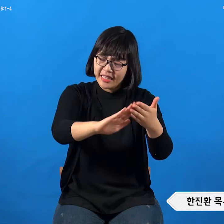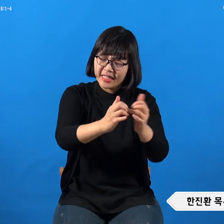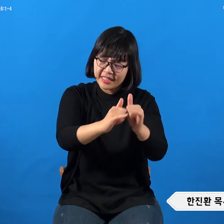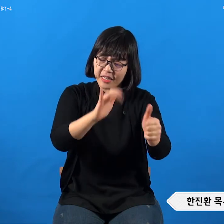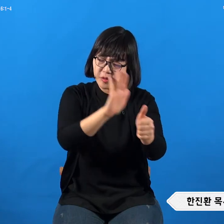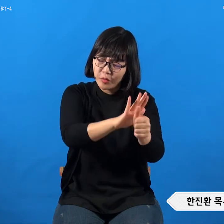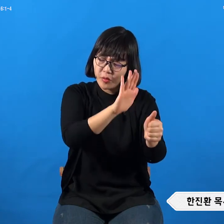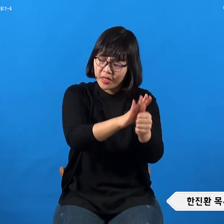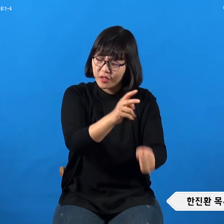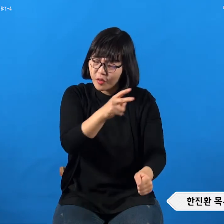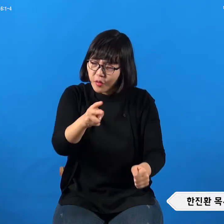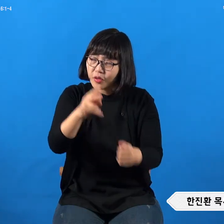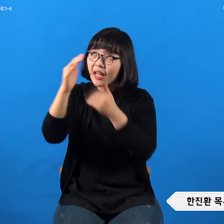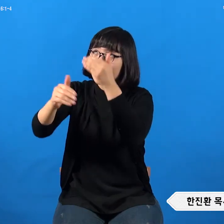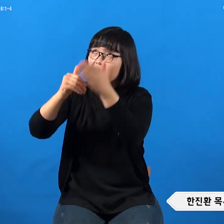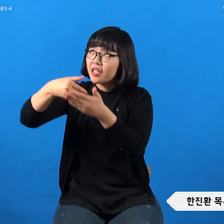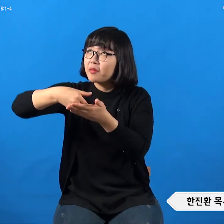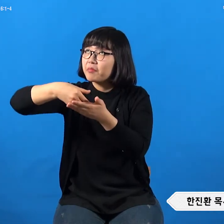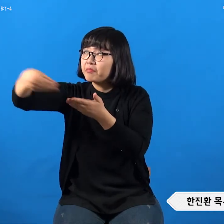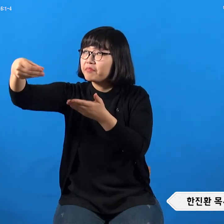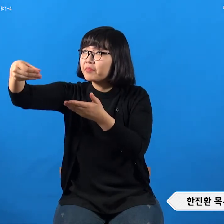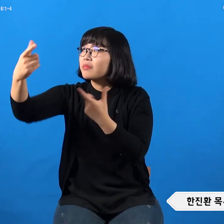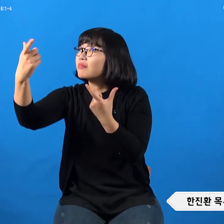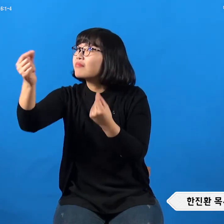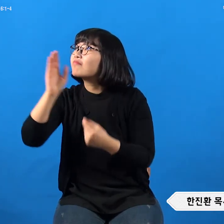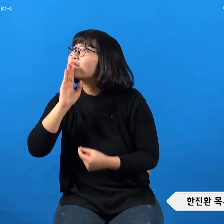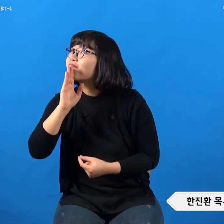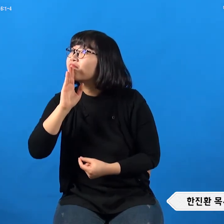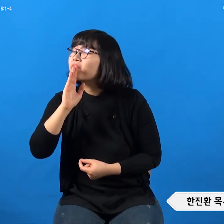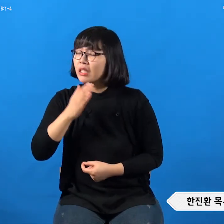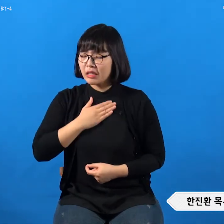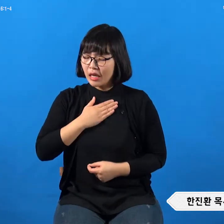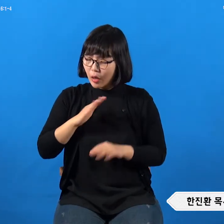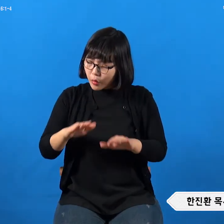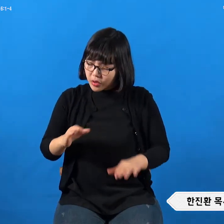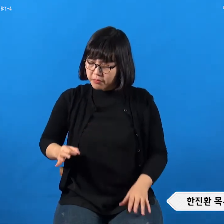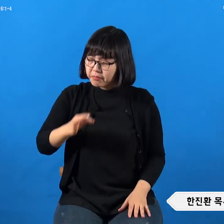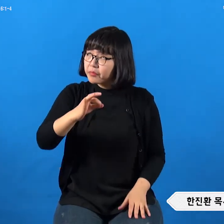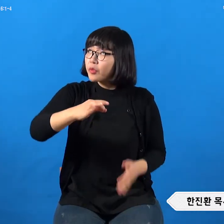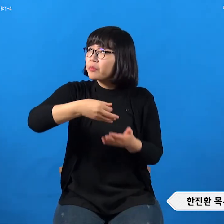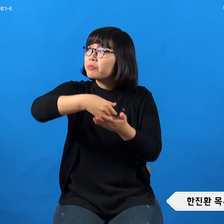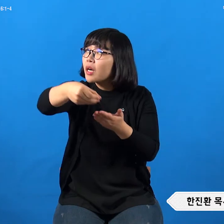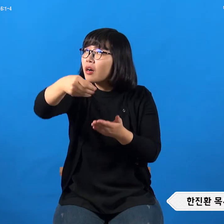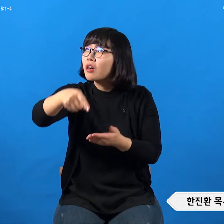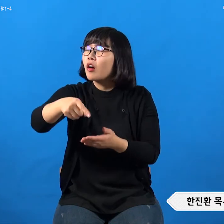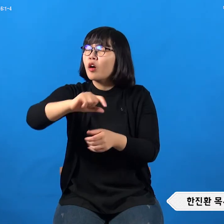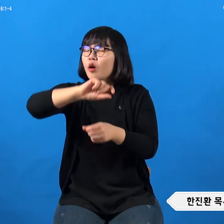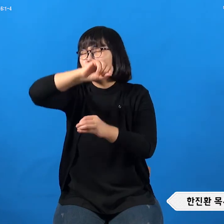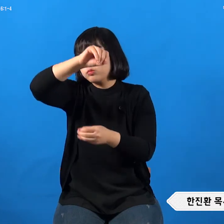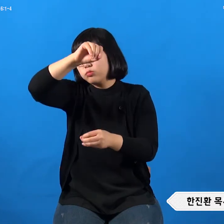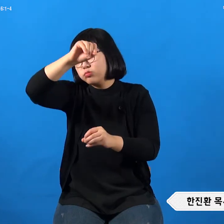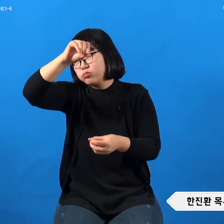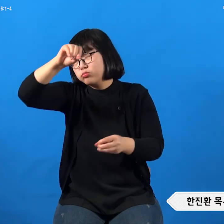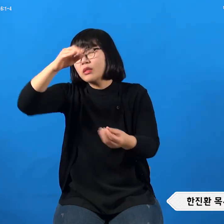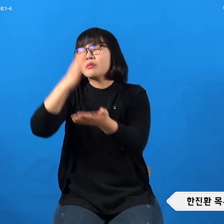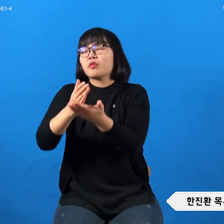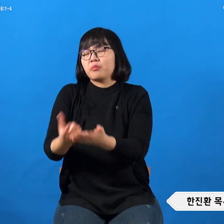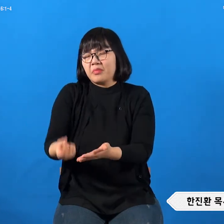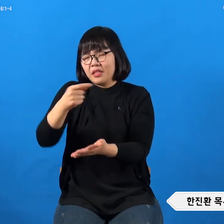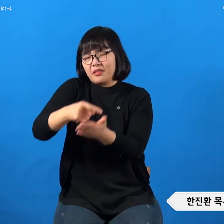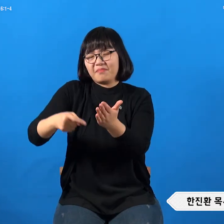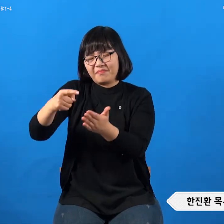것은 당신께 구워주는 것이라고 했지 않습니까? 오늘 제가 빌려드린 돈이 너무 오래가지 않도록 해